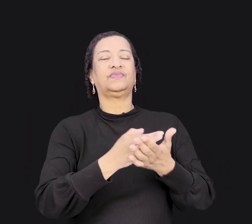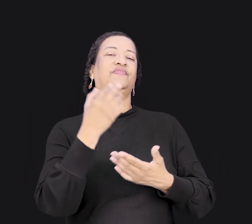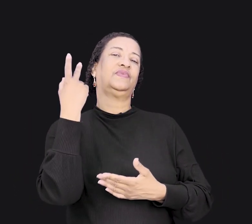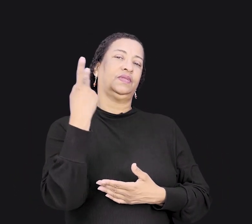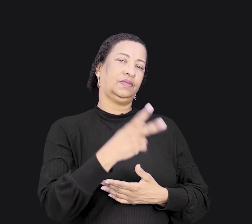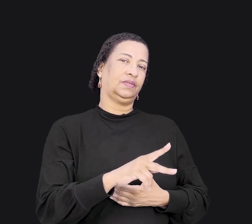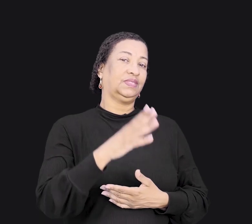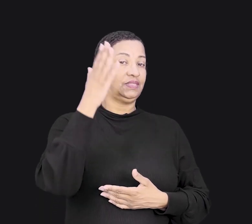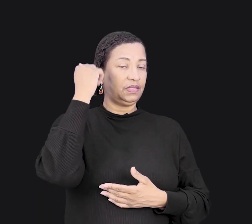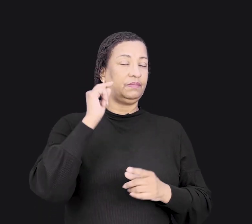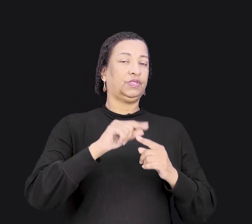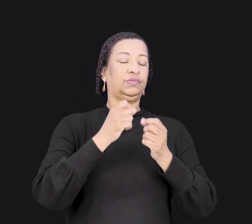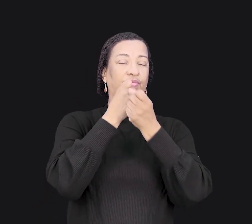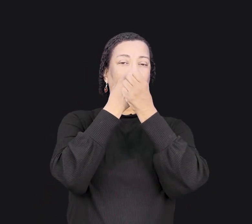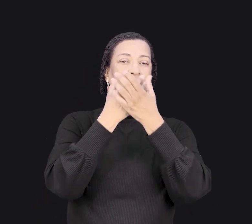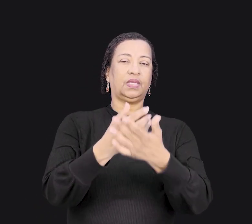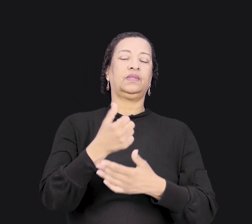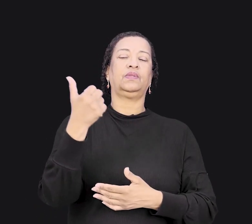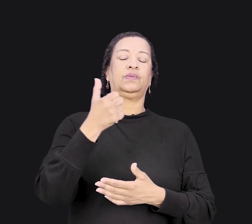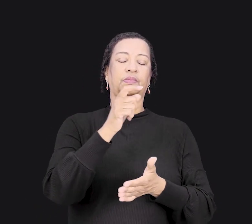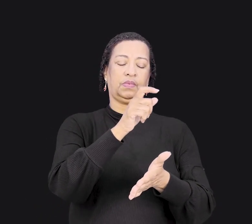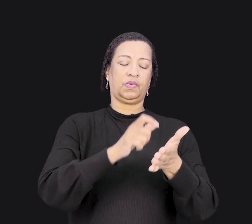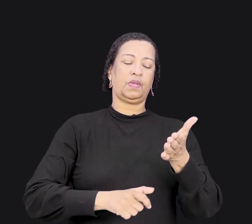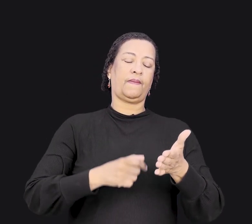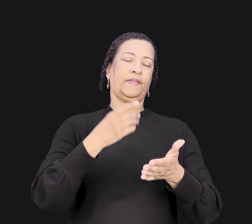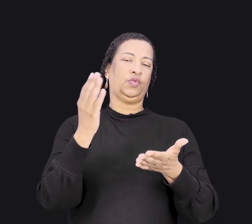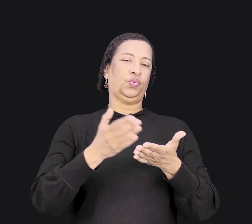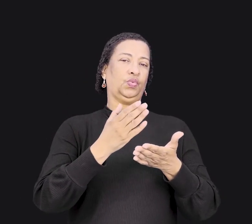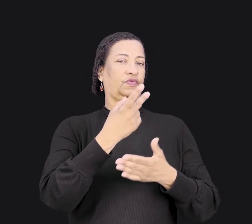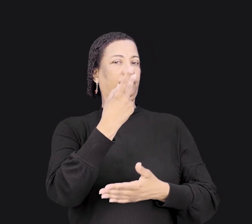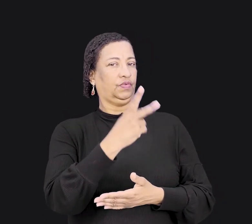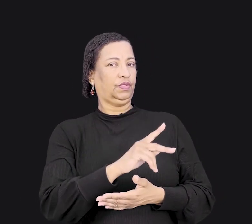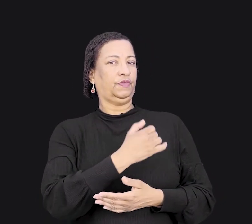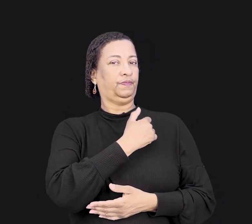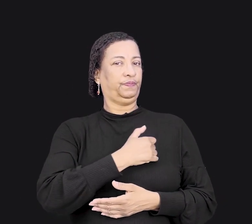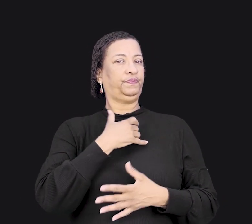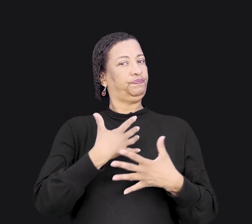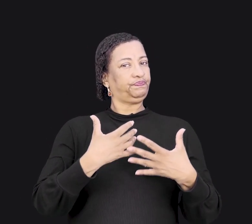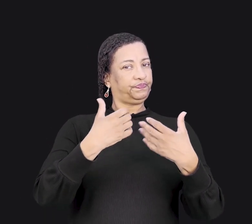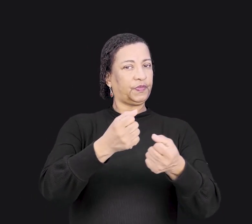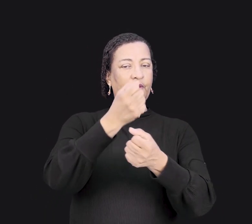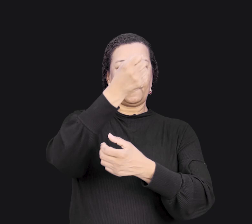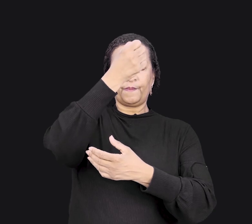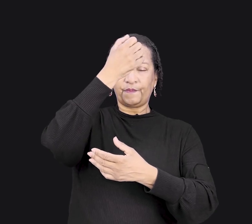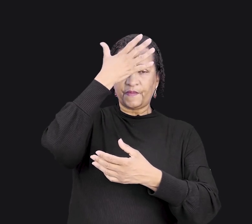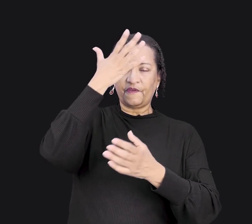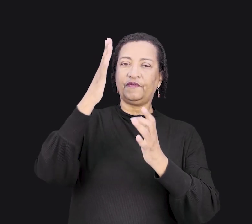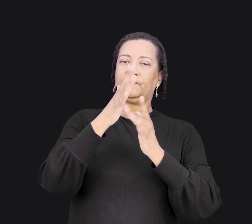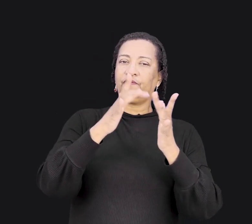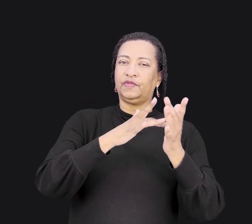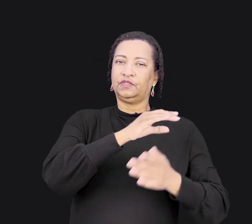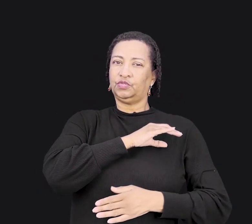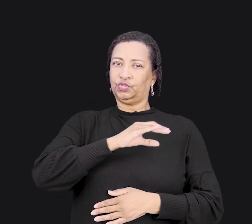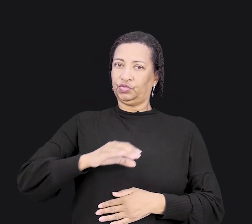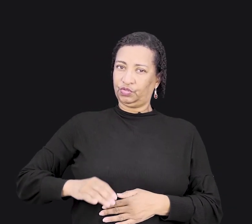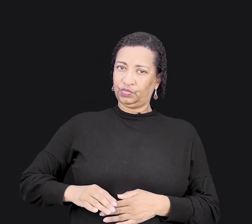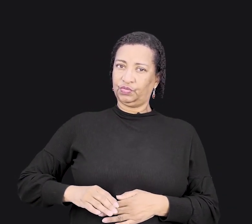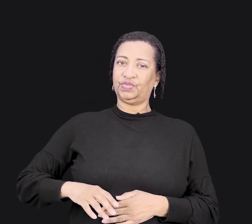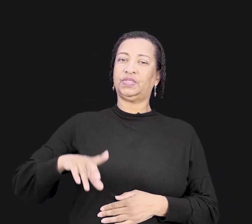ele declarou no primeiro capítulo do seu livro. João recebeu uma revelação de Jesus Cristo. Deus tirou